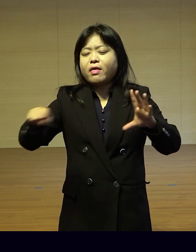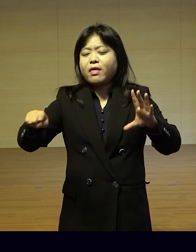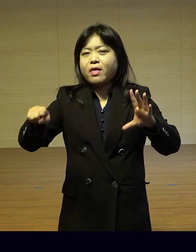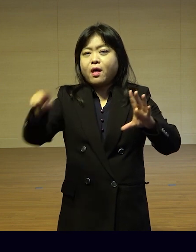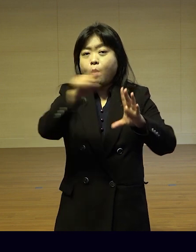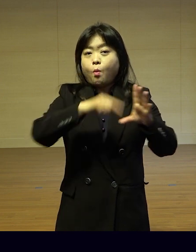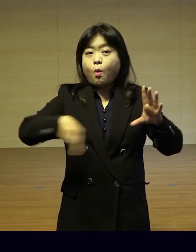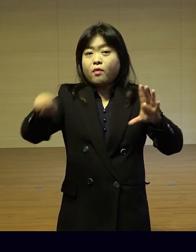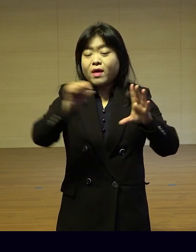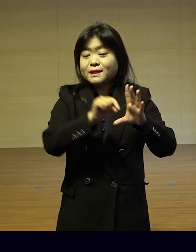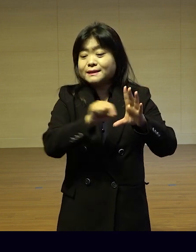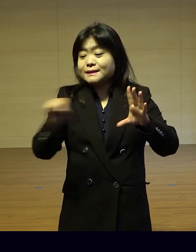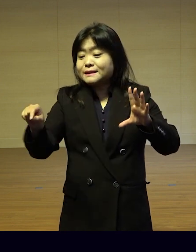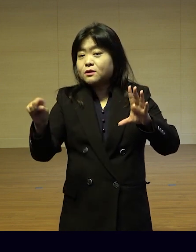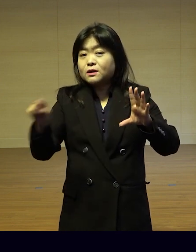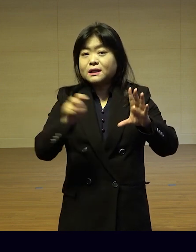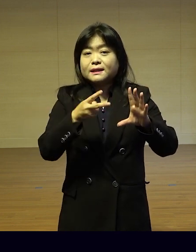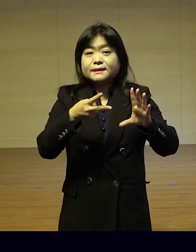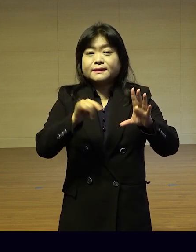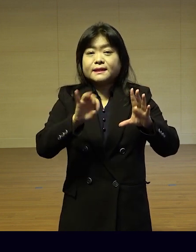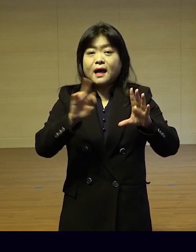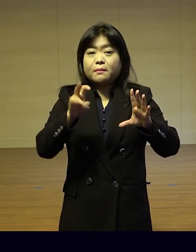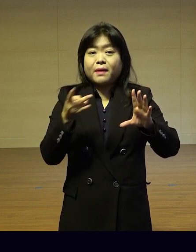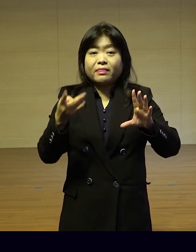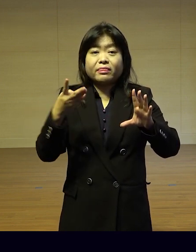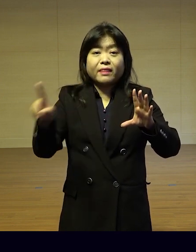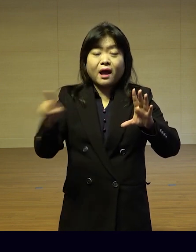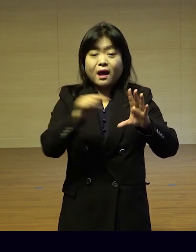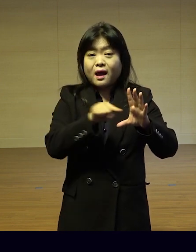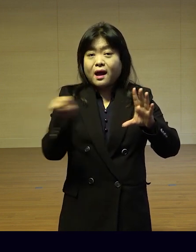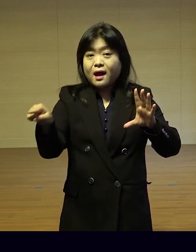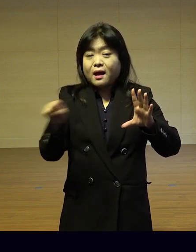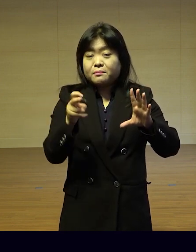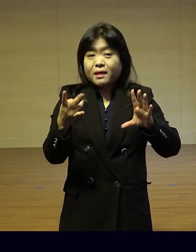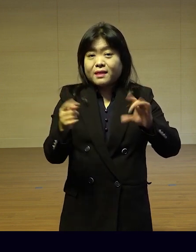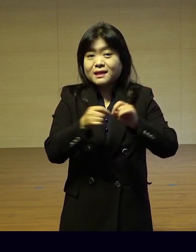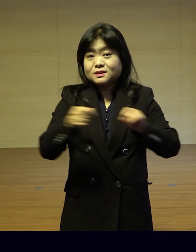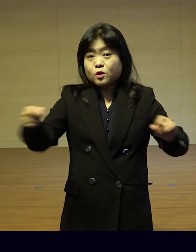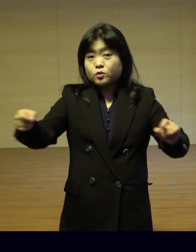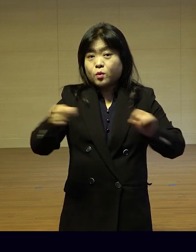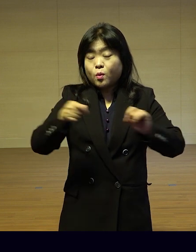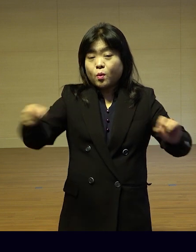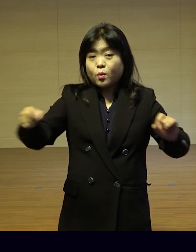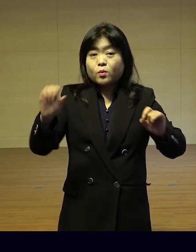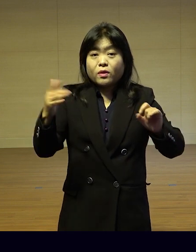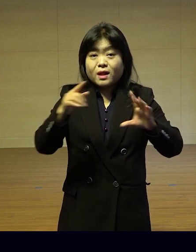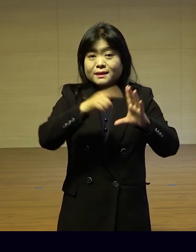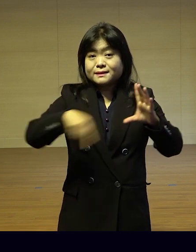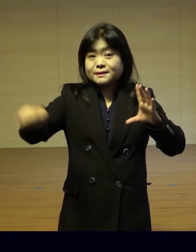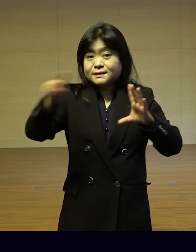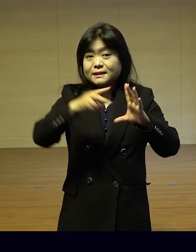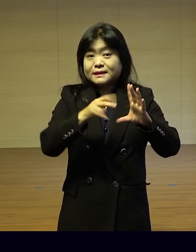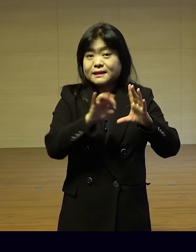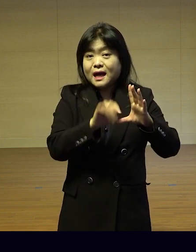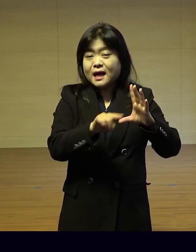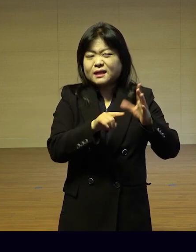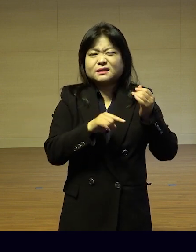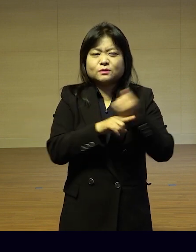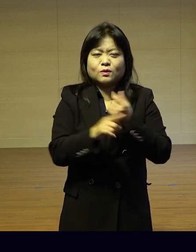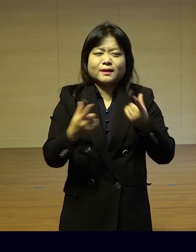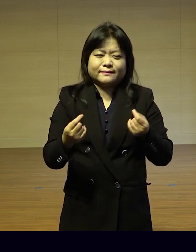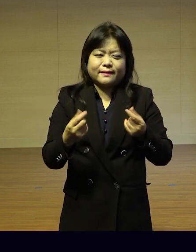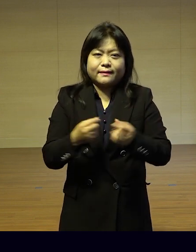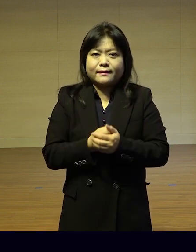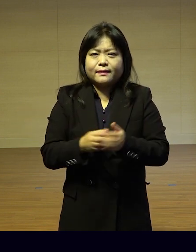다이아메타, 디아메타라고 하는데요. 메타는 메트론, 잰다는 말이고 척도가 된다는 말이고, 그때 디아란 말이 바로 이런 뜻입니다.